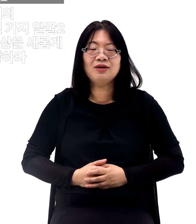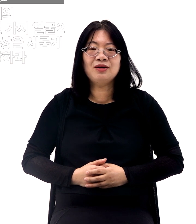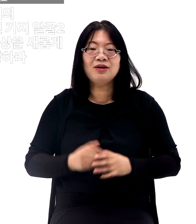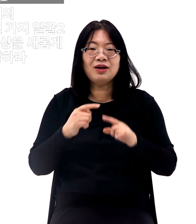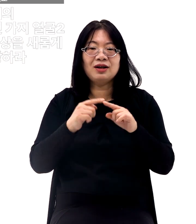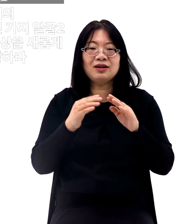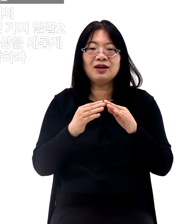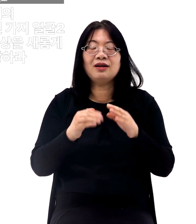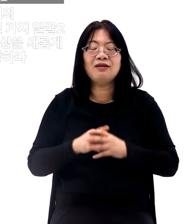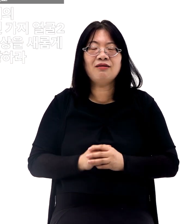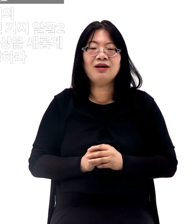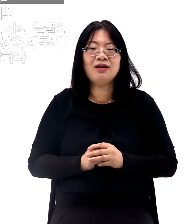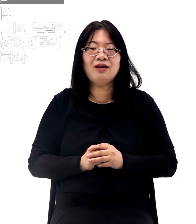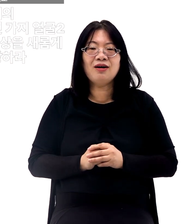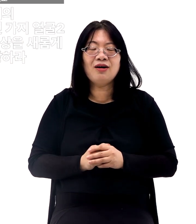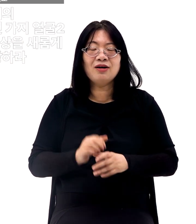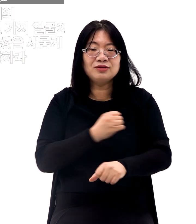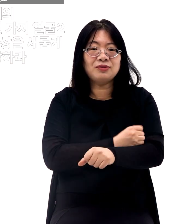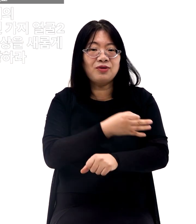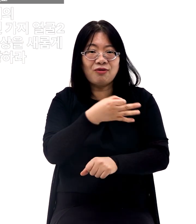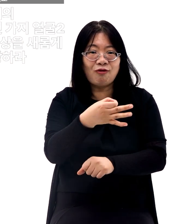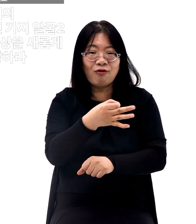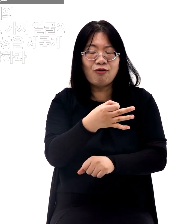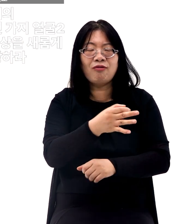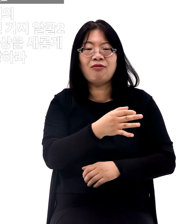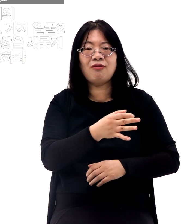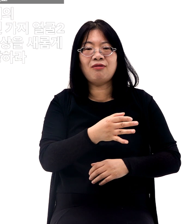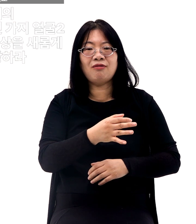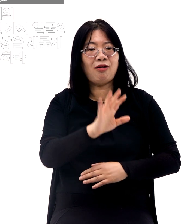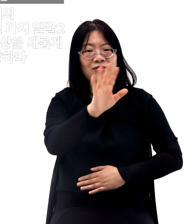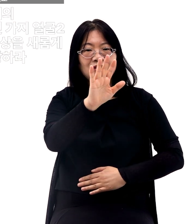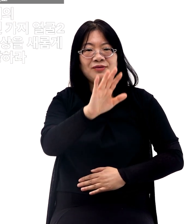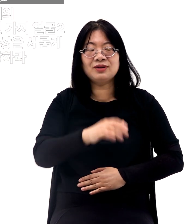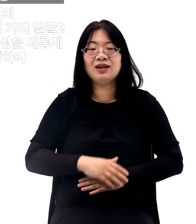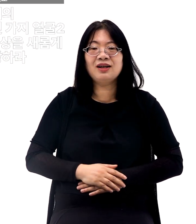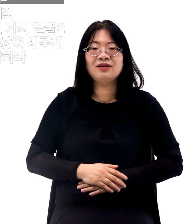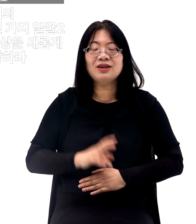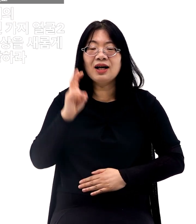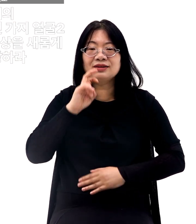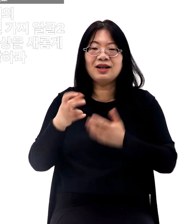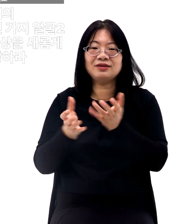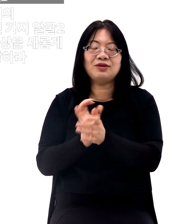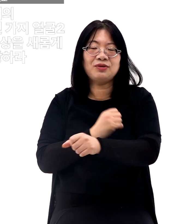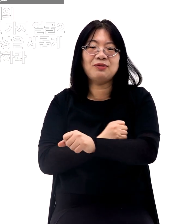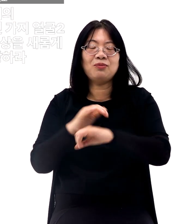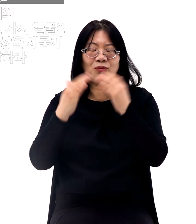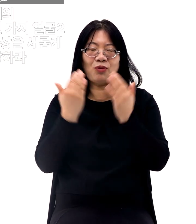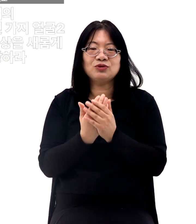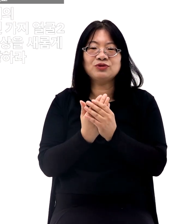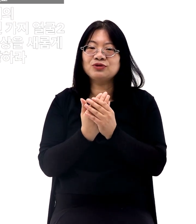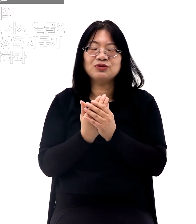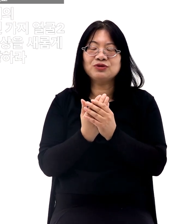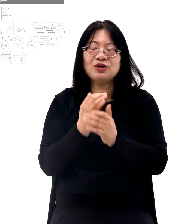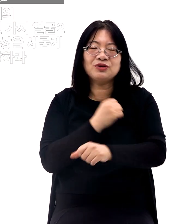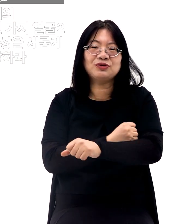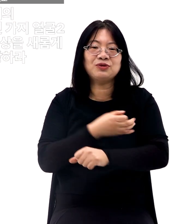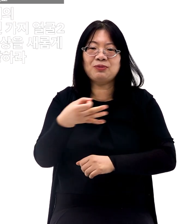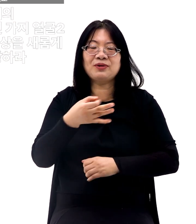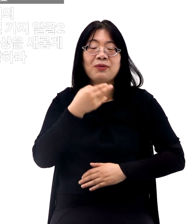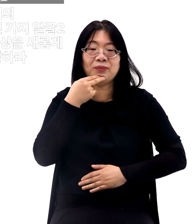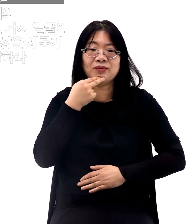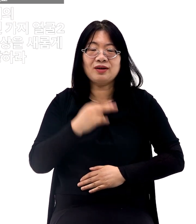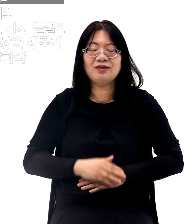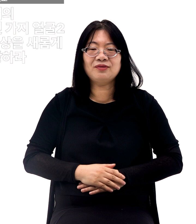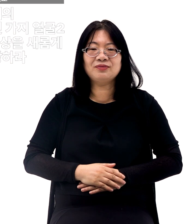사례받고 헌신하는 줄 아는데 일도 안 받습니다. 우리 찬양대 수고하는 분들도 마찬가지고. 정말